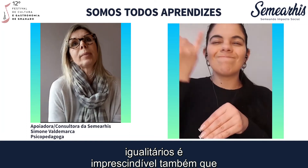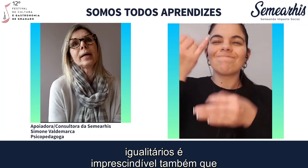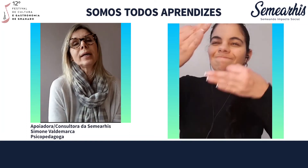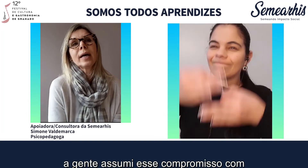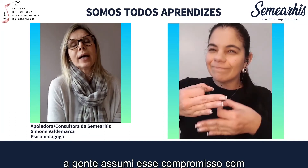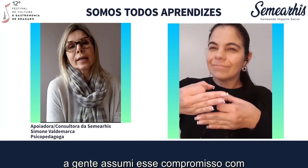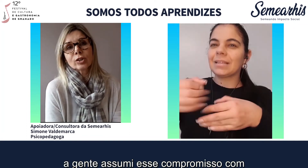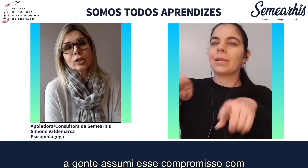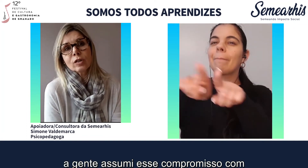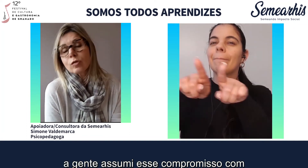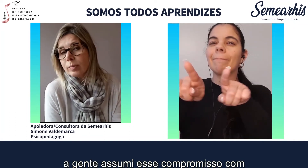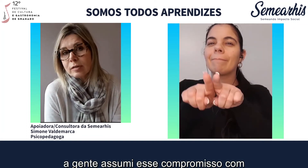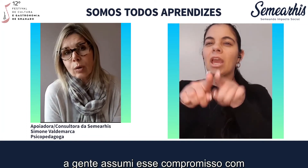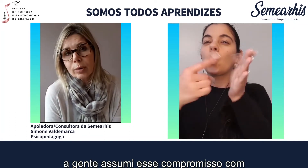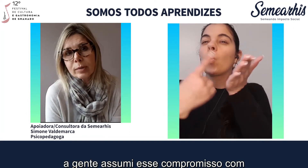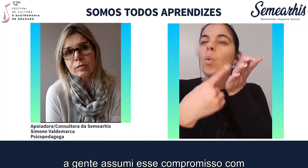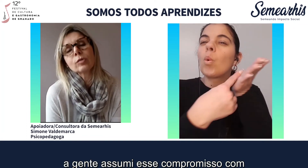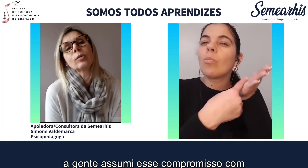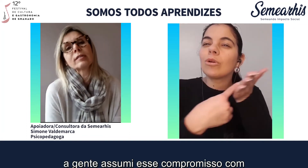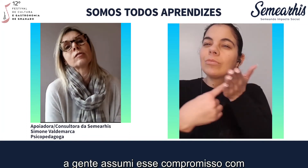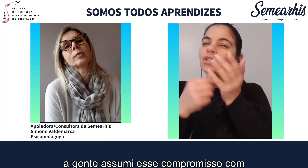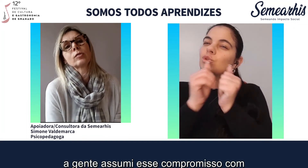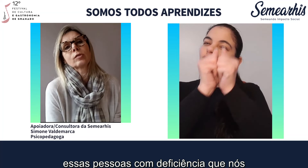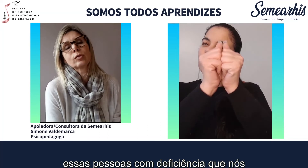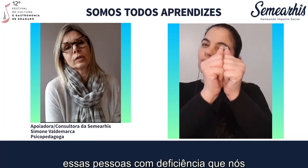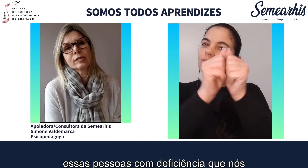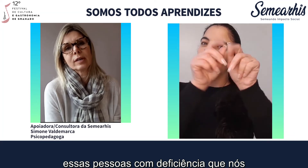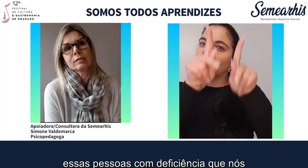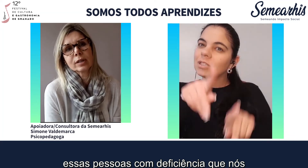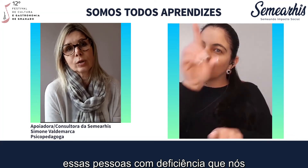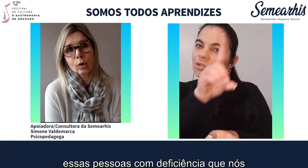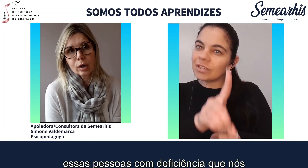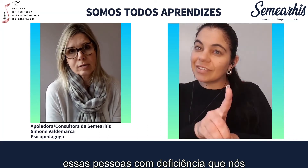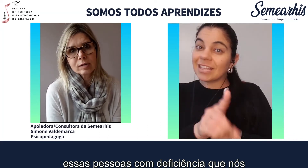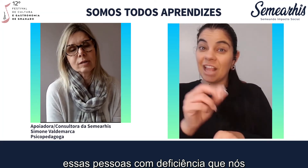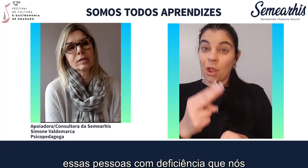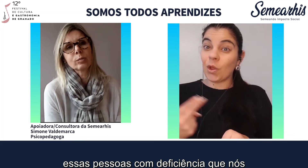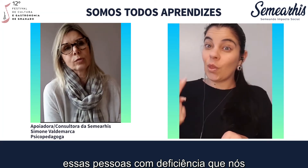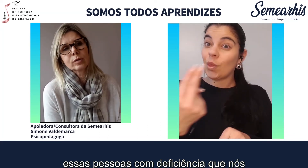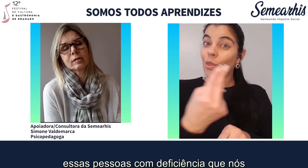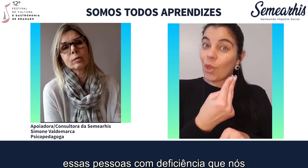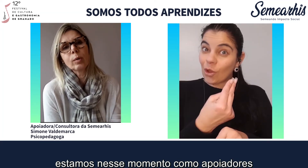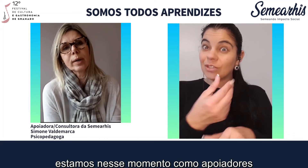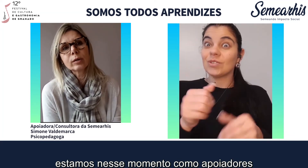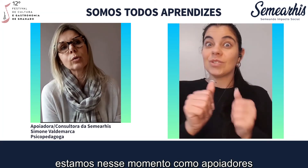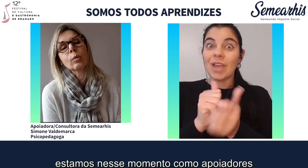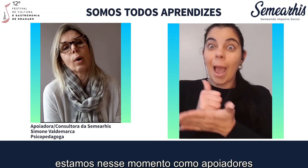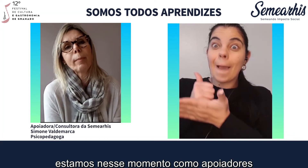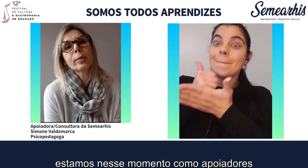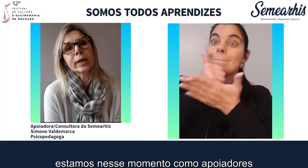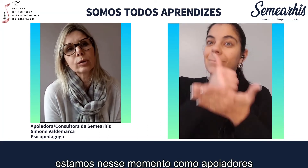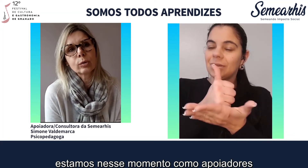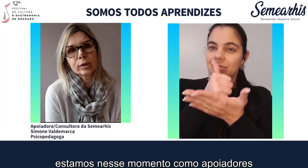imprescindível também que a gente assuma esse compromisso com essas pessoas com deficiência, que nós que estamos nesse momento